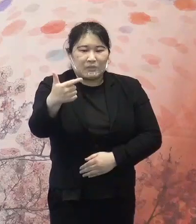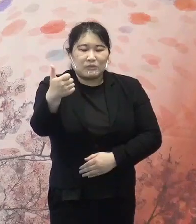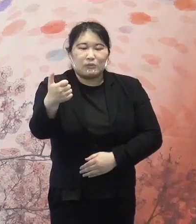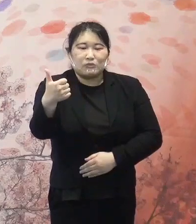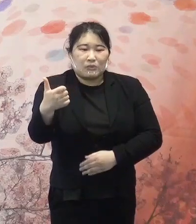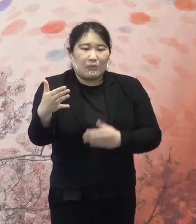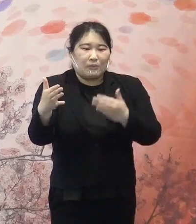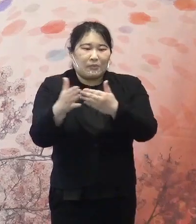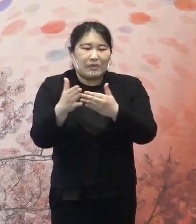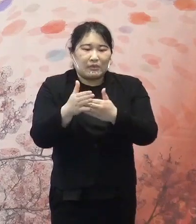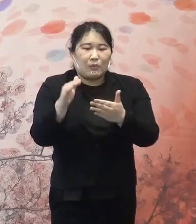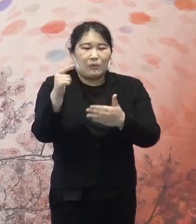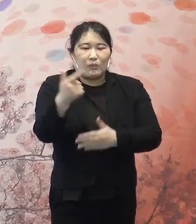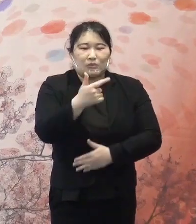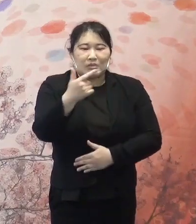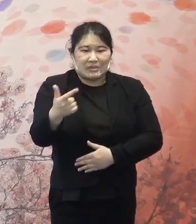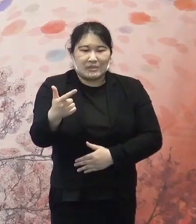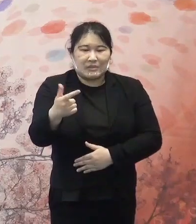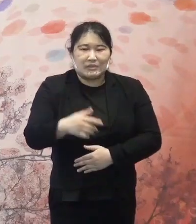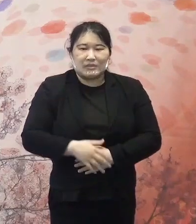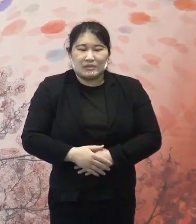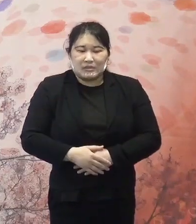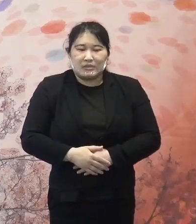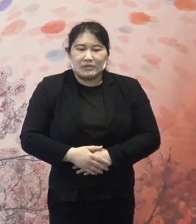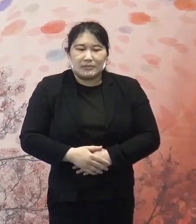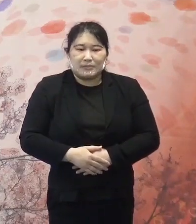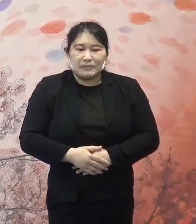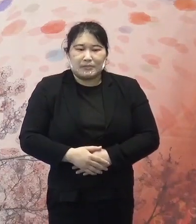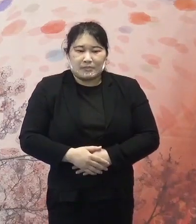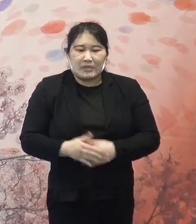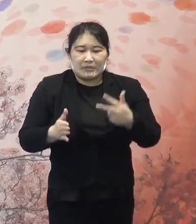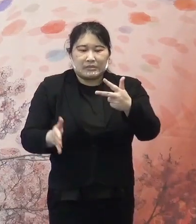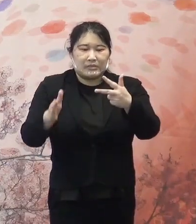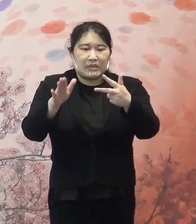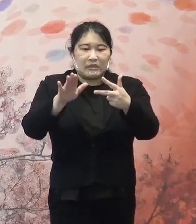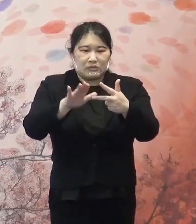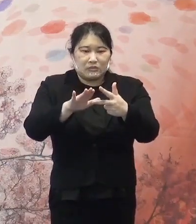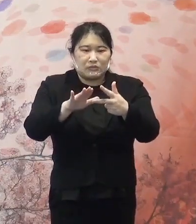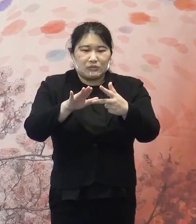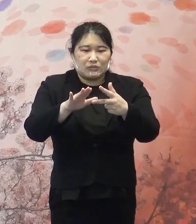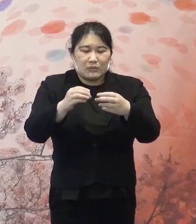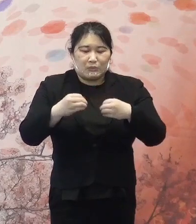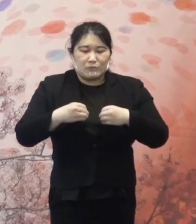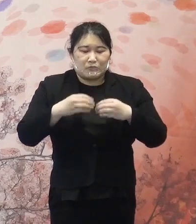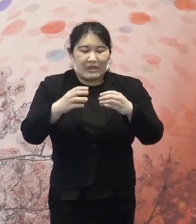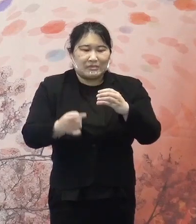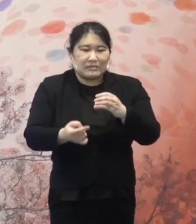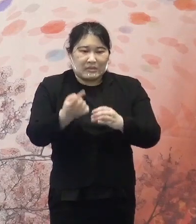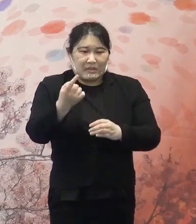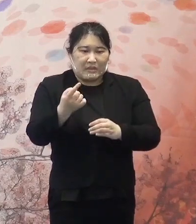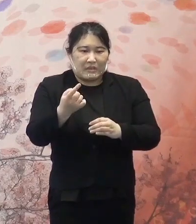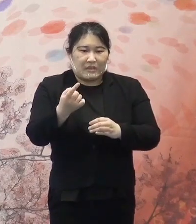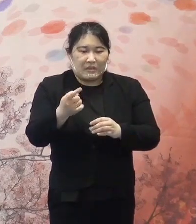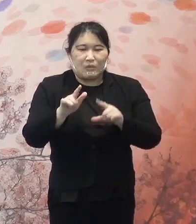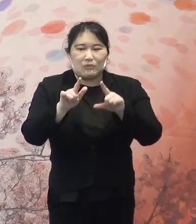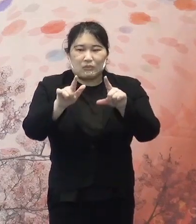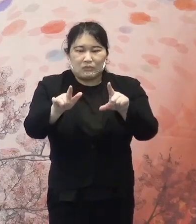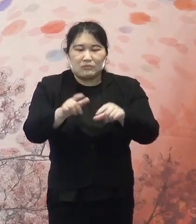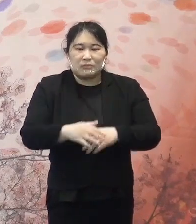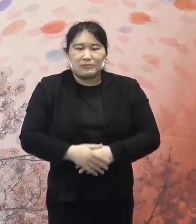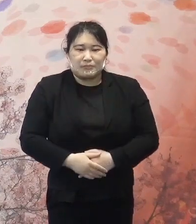6人。が まとまった形で施設でのクラスターとなりましたので、新たにご報告申し上げ